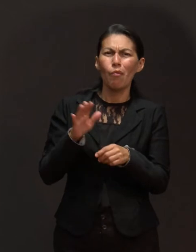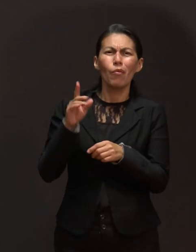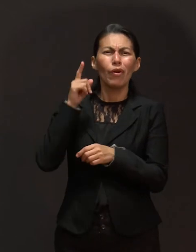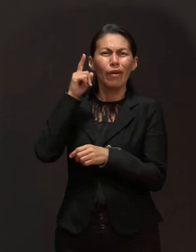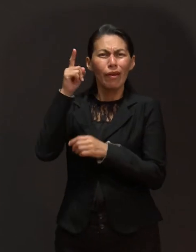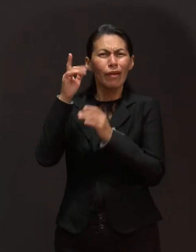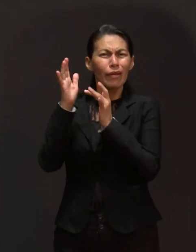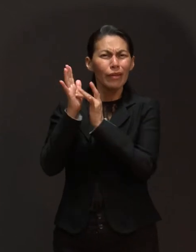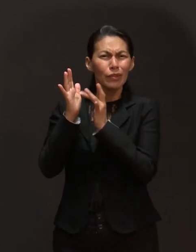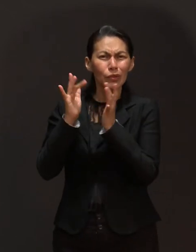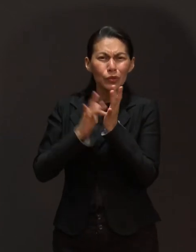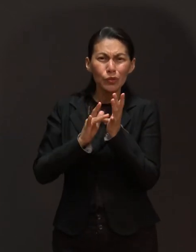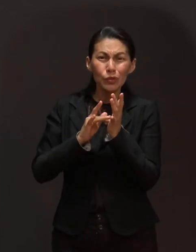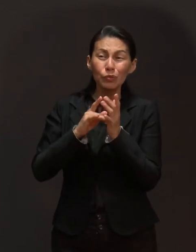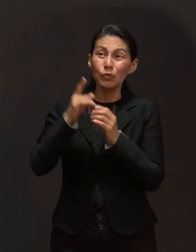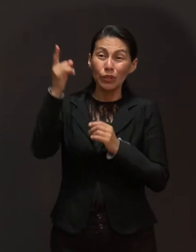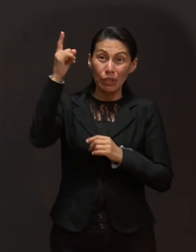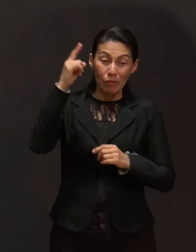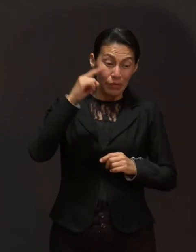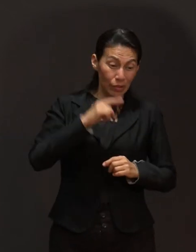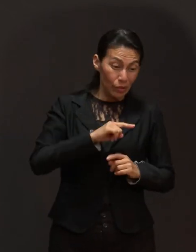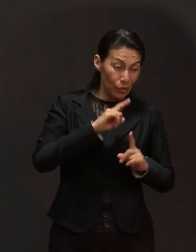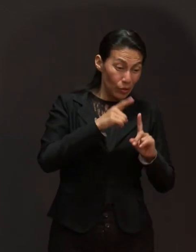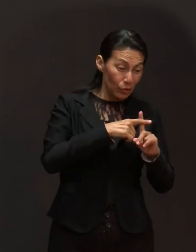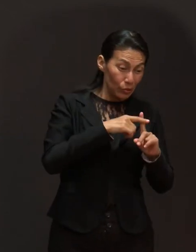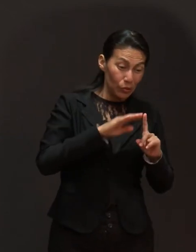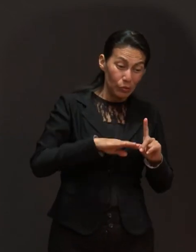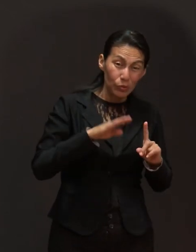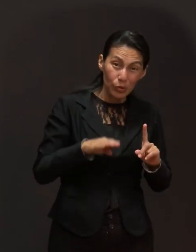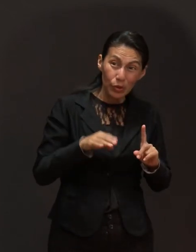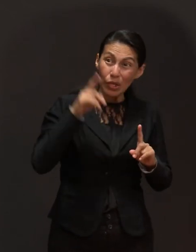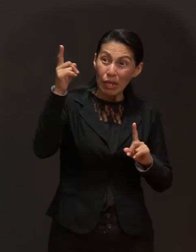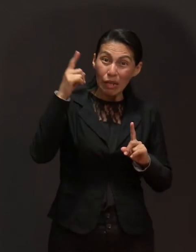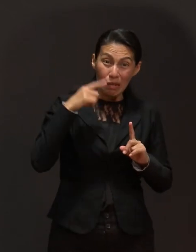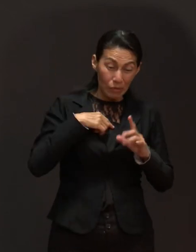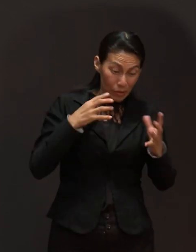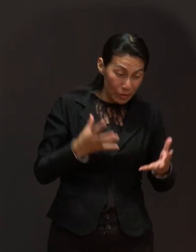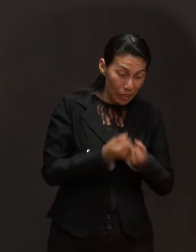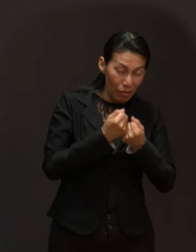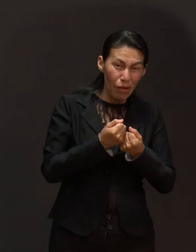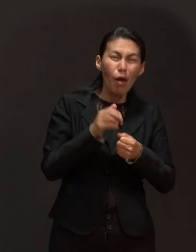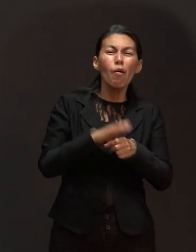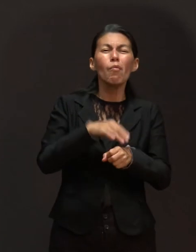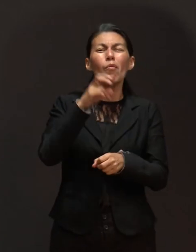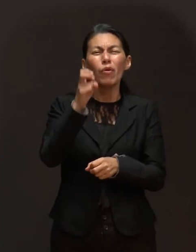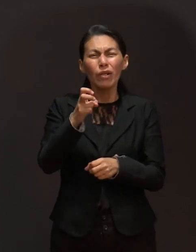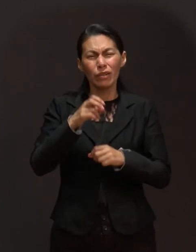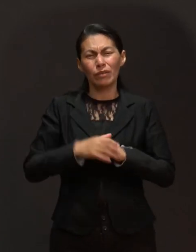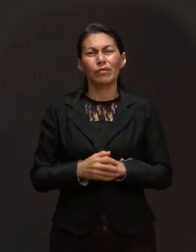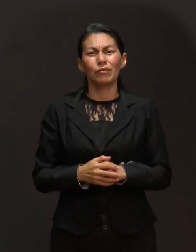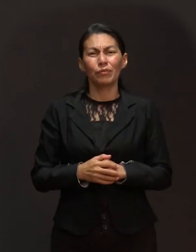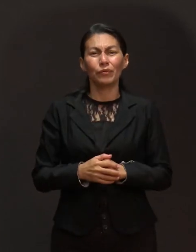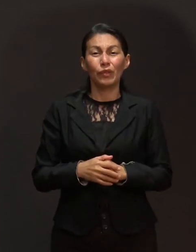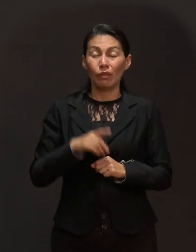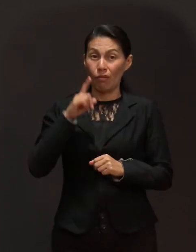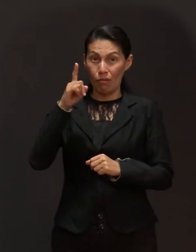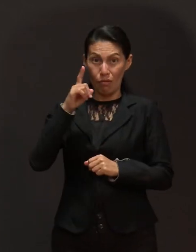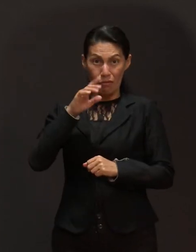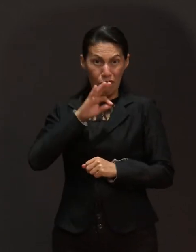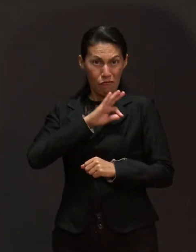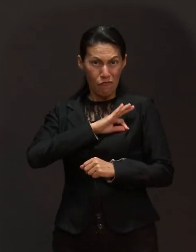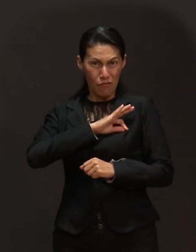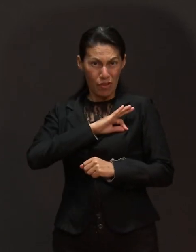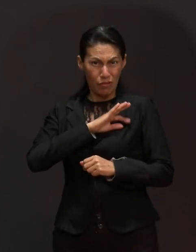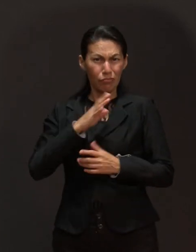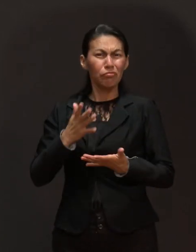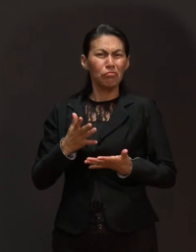por los méritos de Jesucristo. Nuestra obediencia es la reacción de una fe viva en Él, que